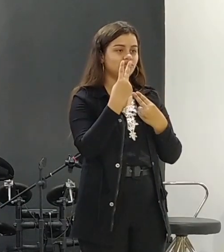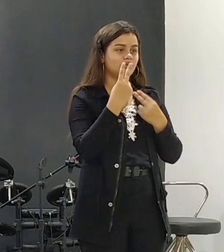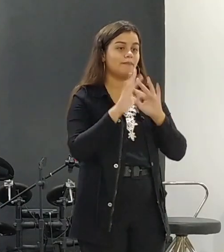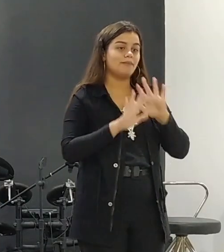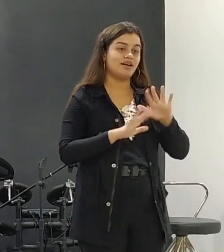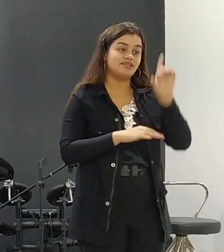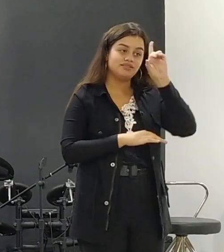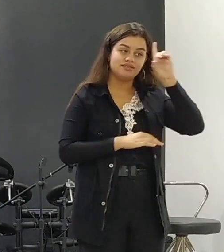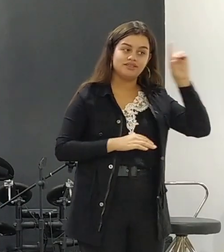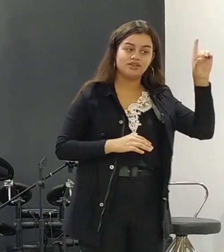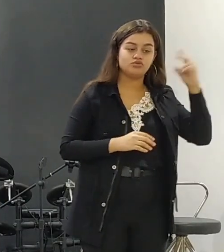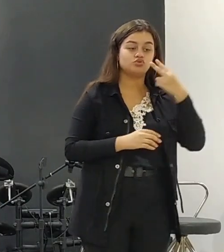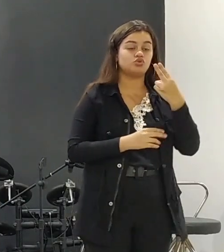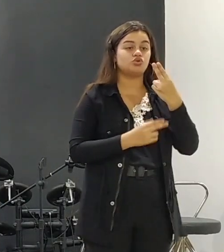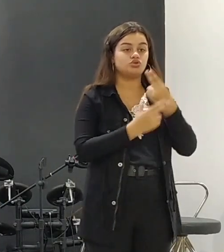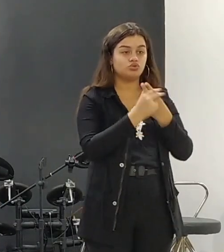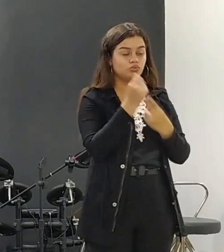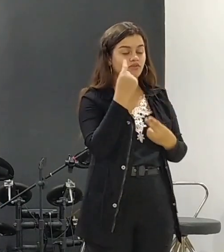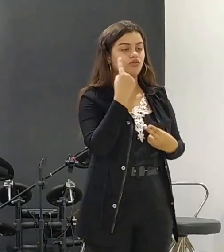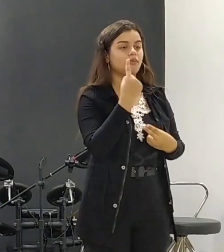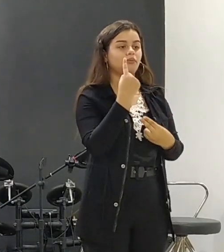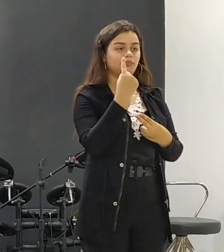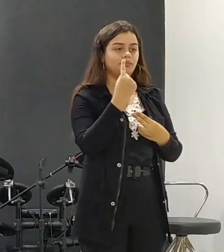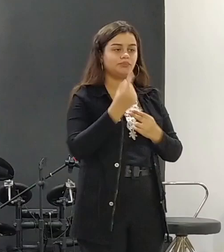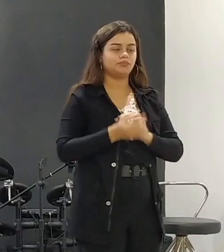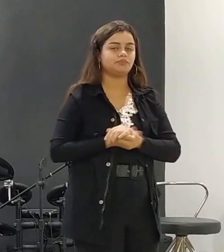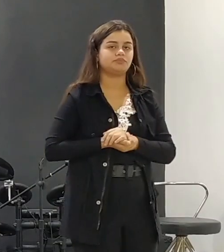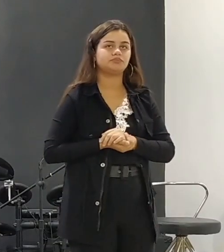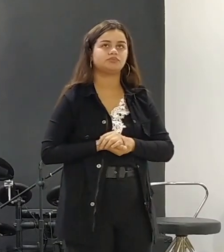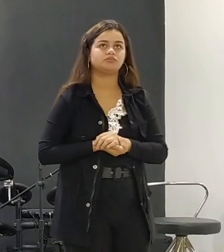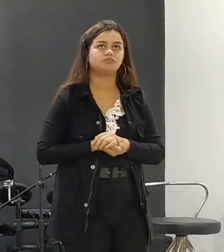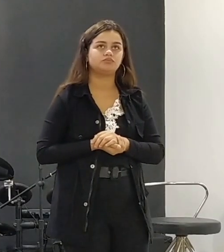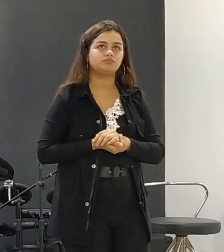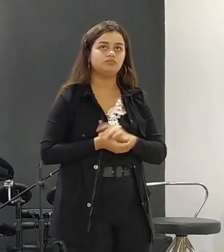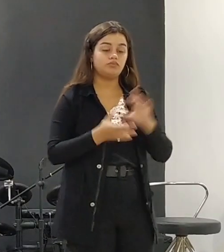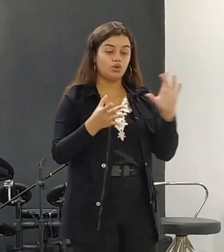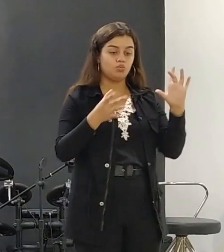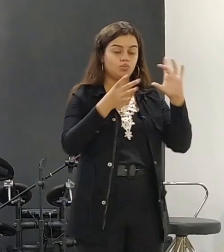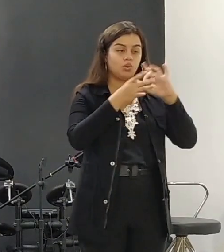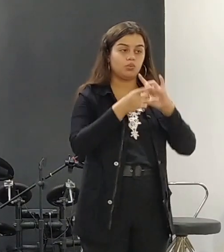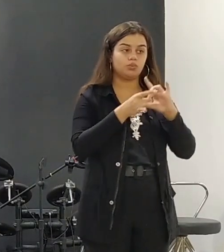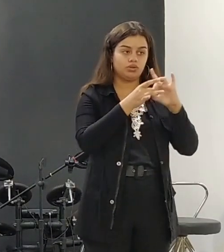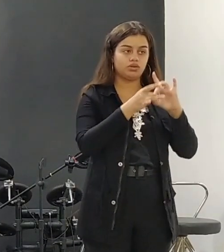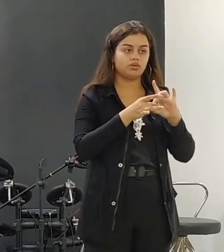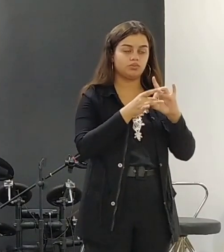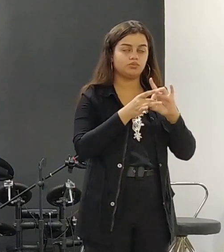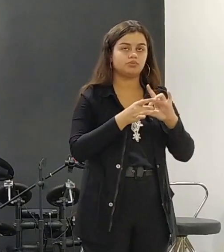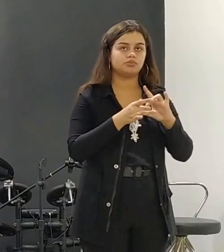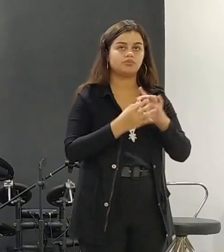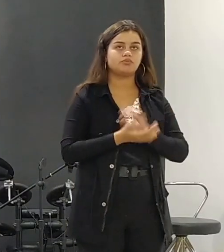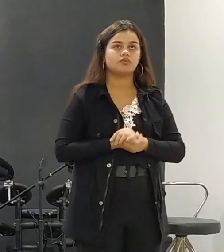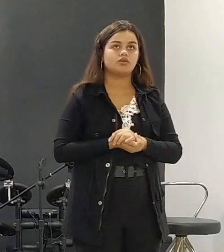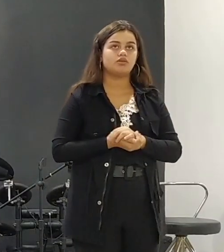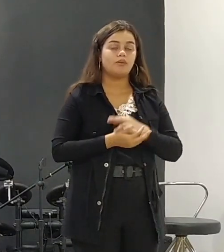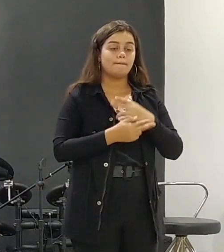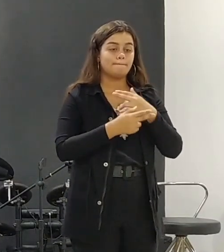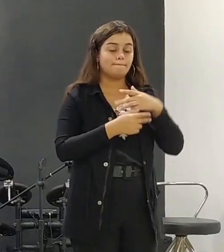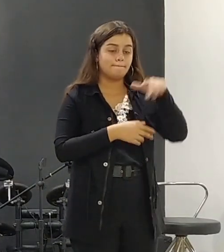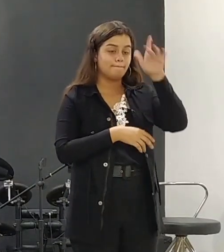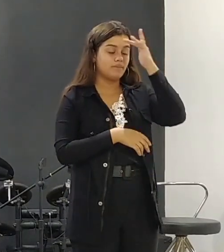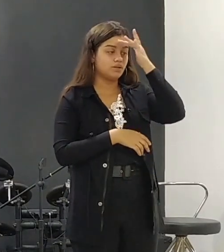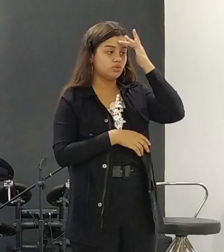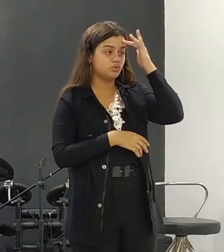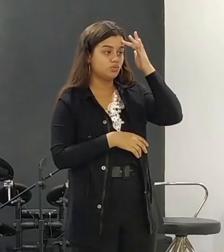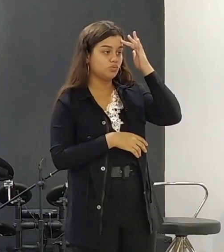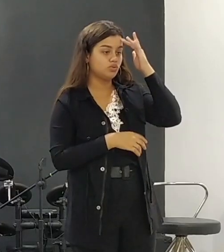unem para formar um. Nessa unicidade, porque não é uma unidade, unidade é quando pessoas se